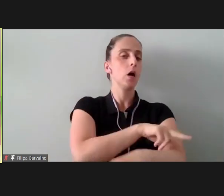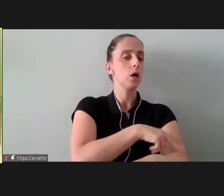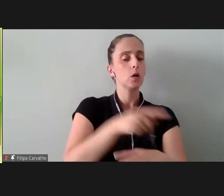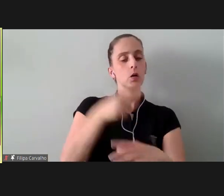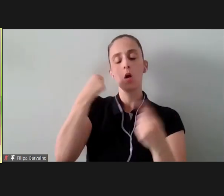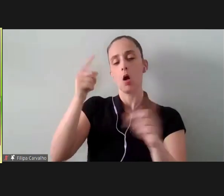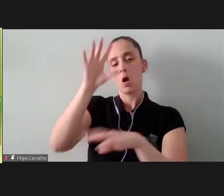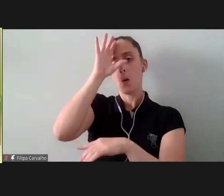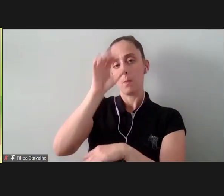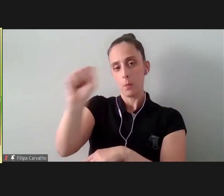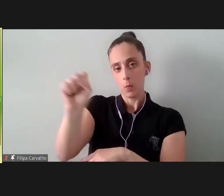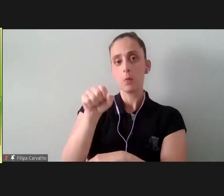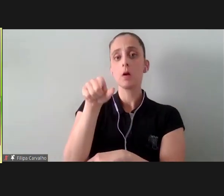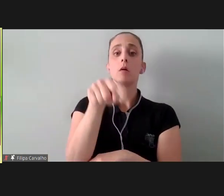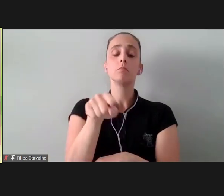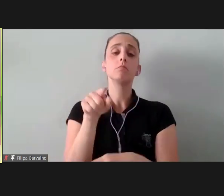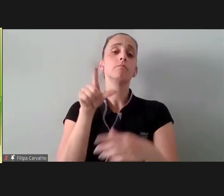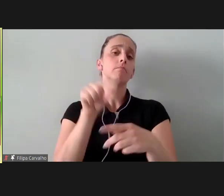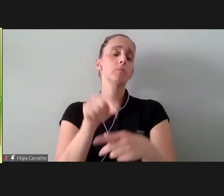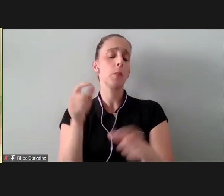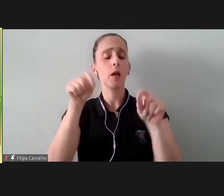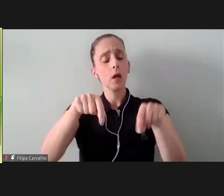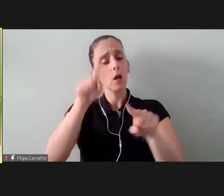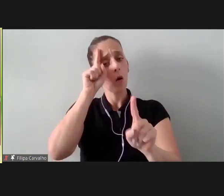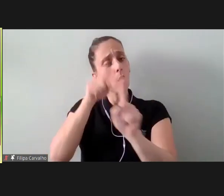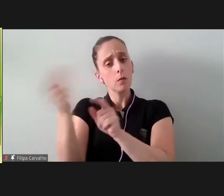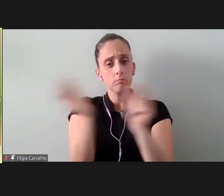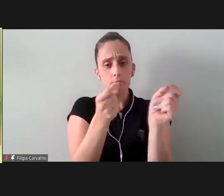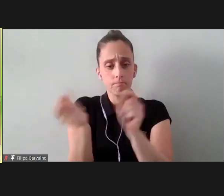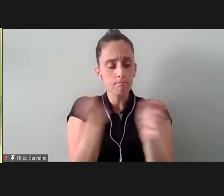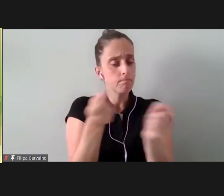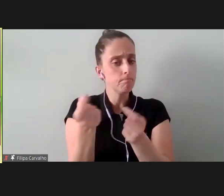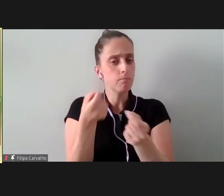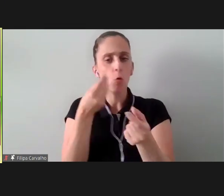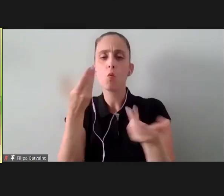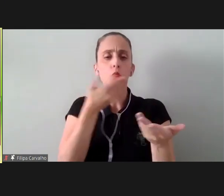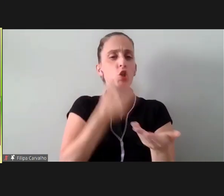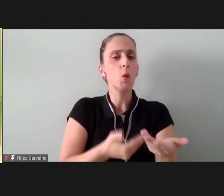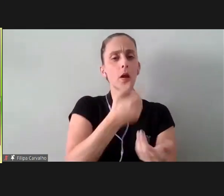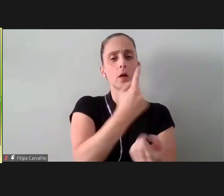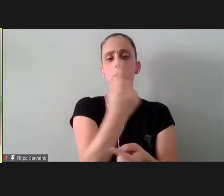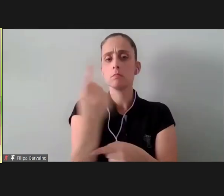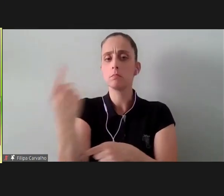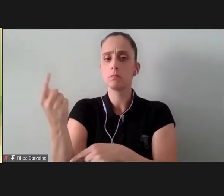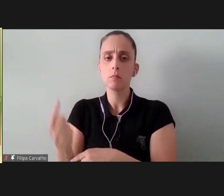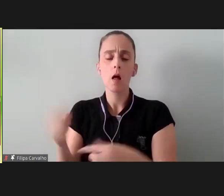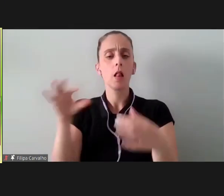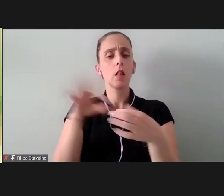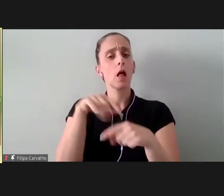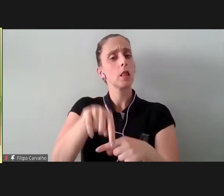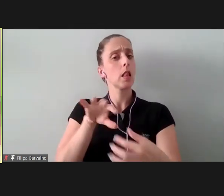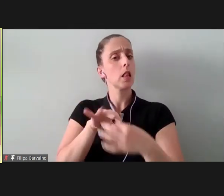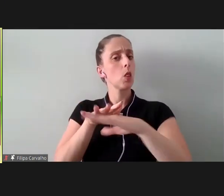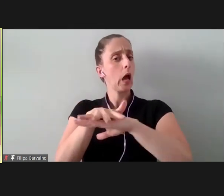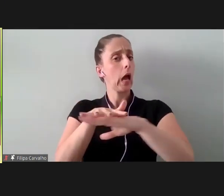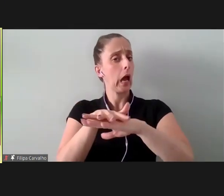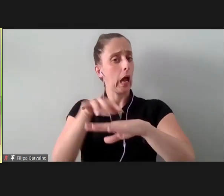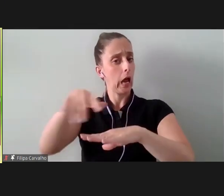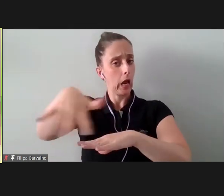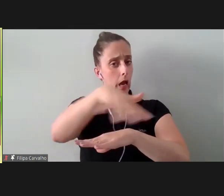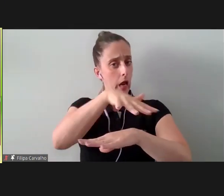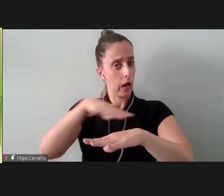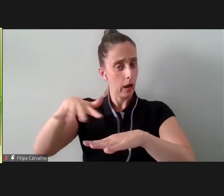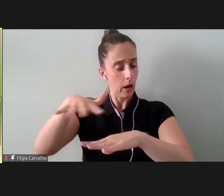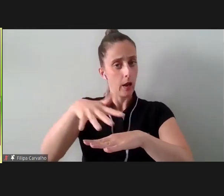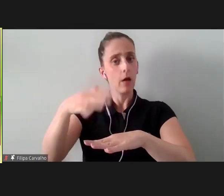continuidade a um espaço de reflexão e partilha de práticas que tem vindo a ser realizada no âmbito desta rede, nomeadamente